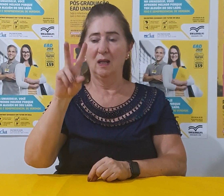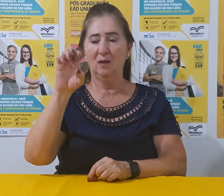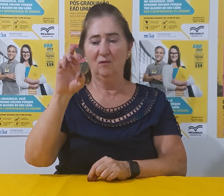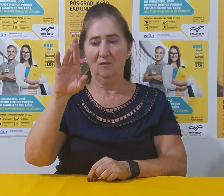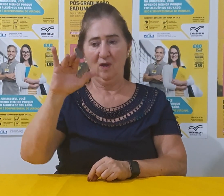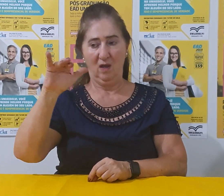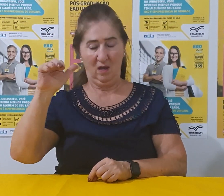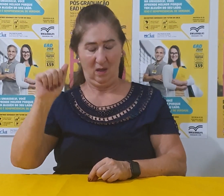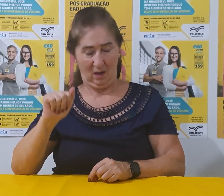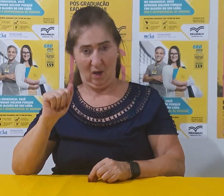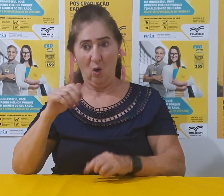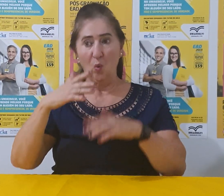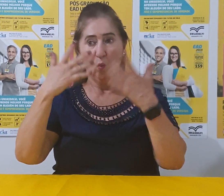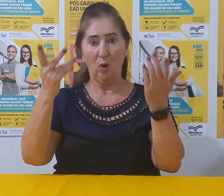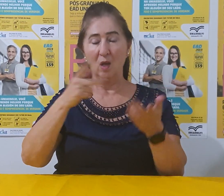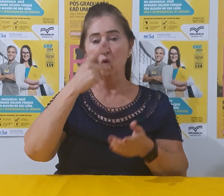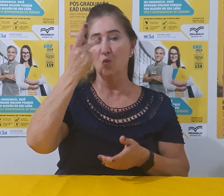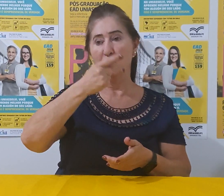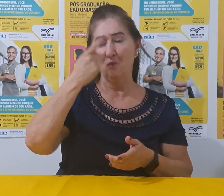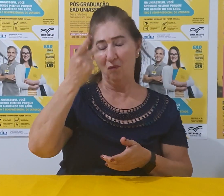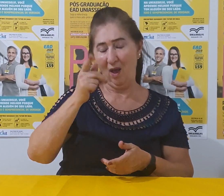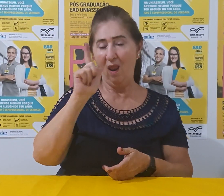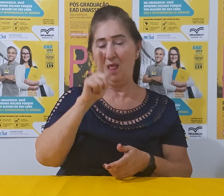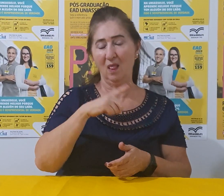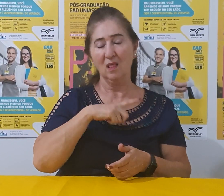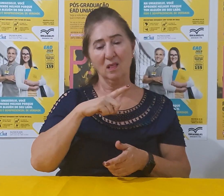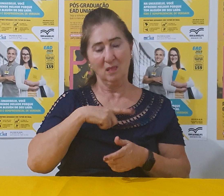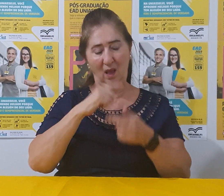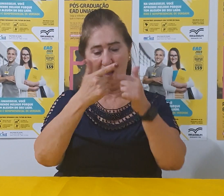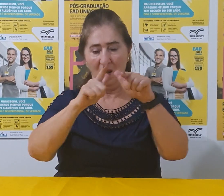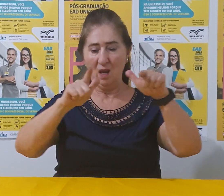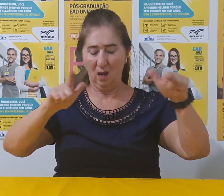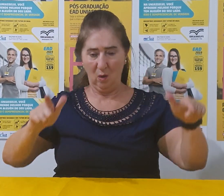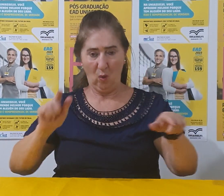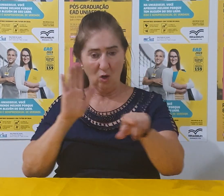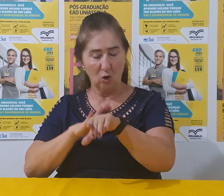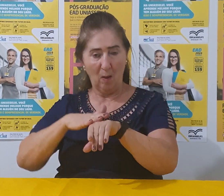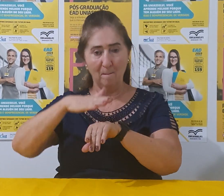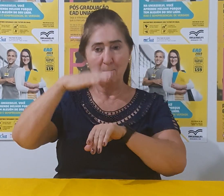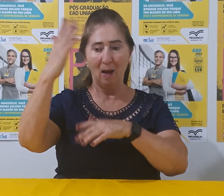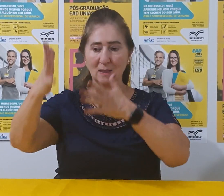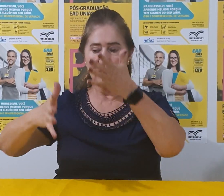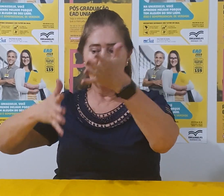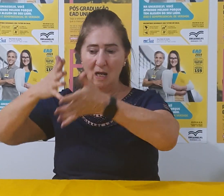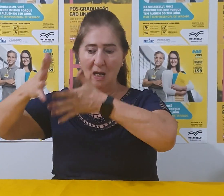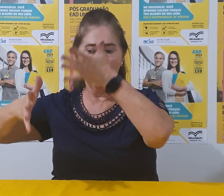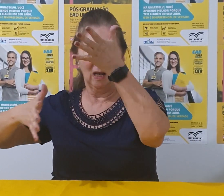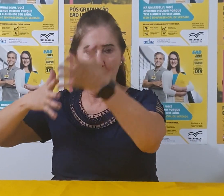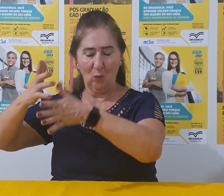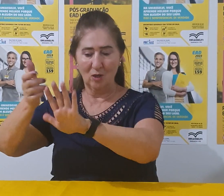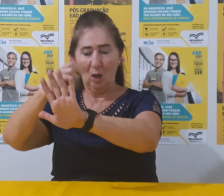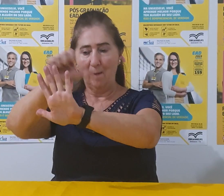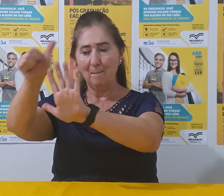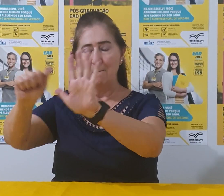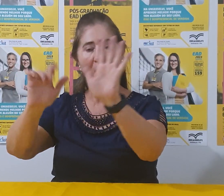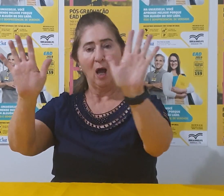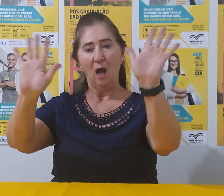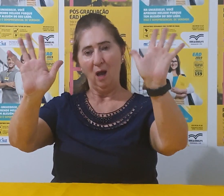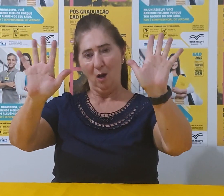quando diz que há uma linguagem utilizada pelo surdo e é a linguagem das mãos, que por sua vez não